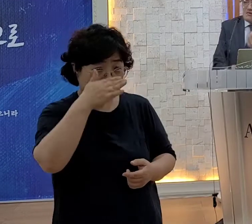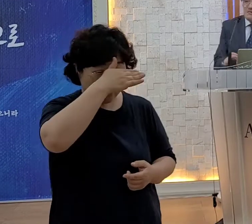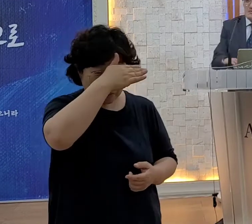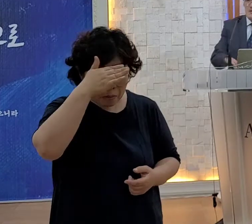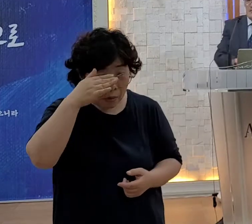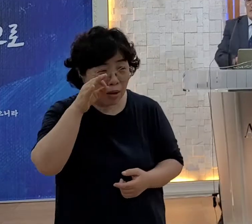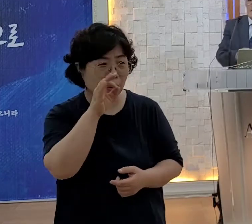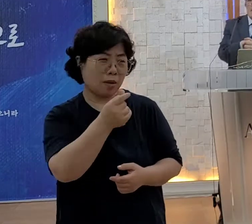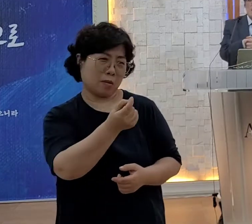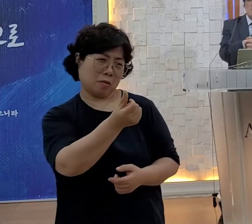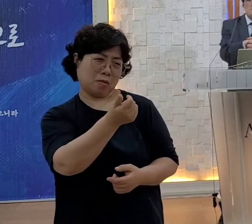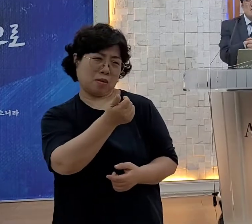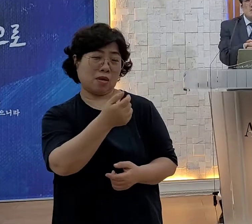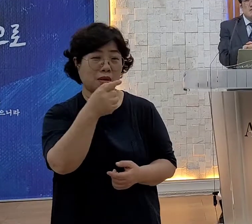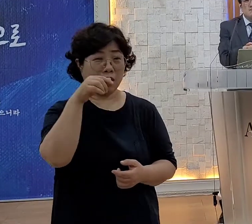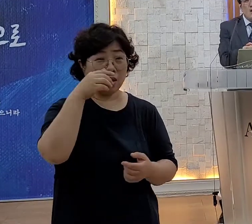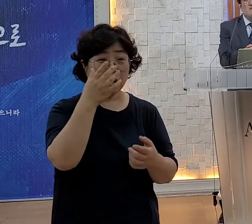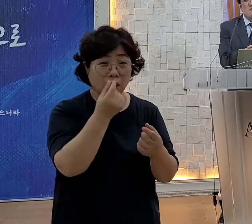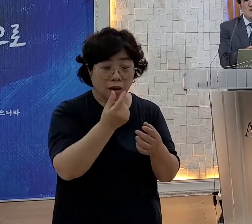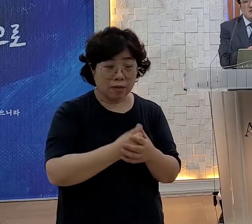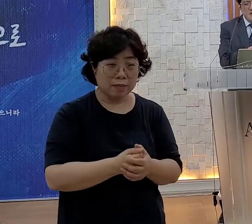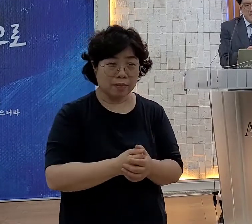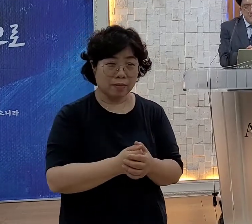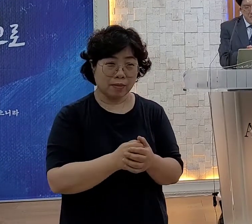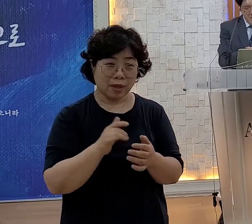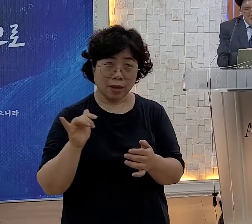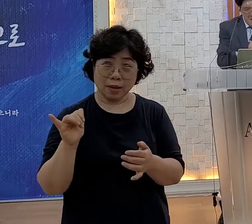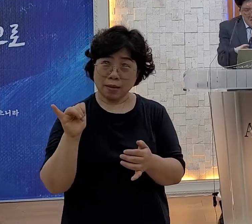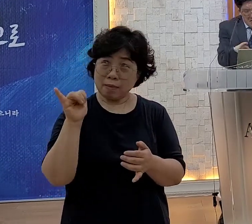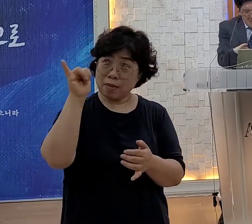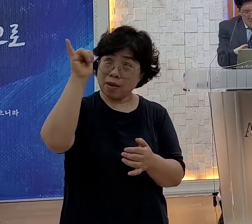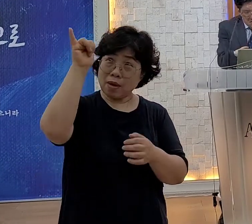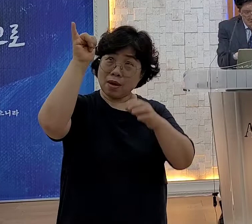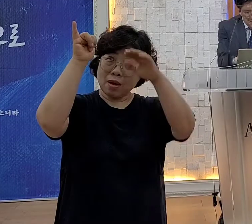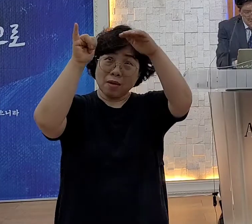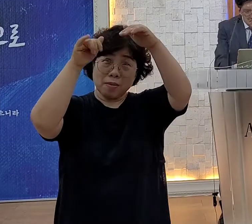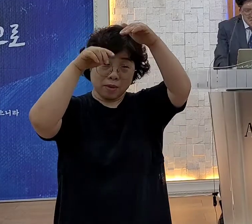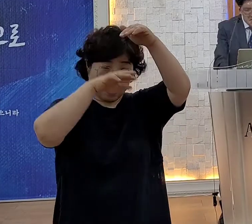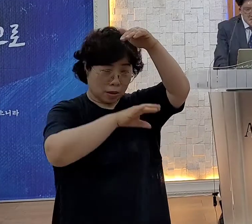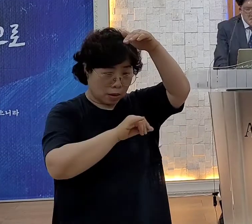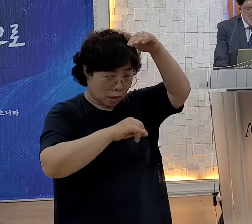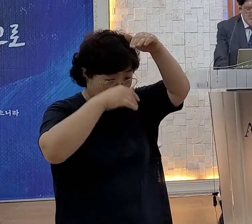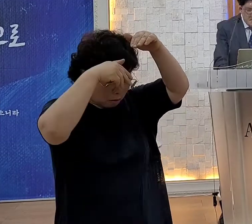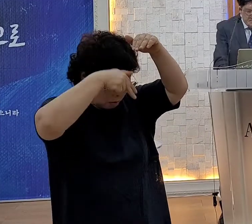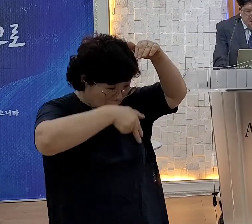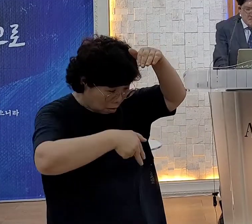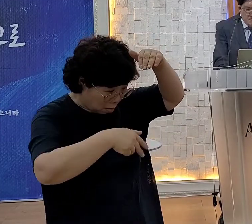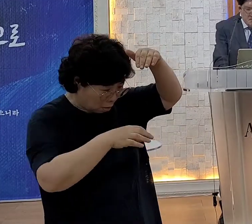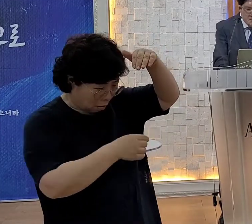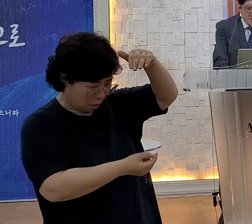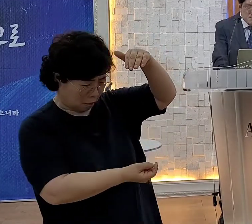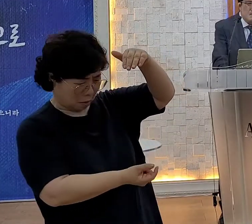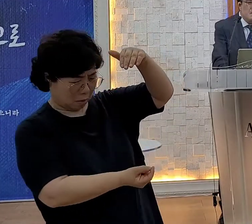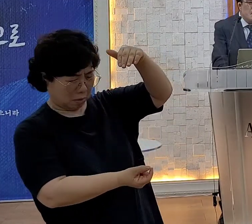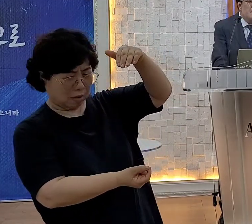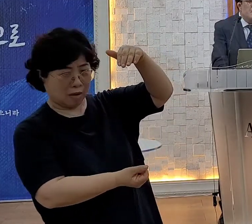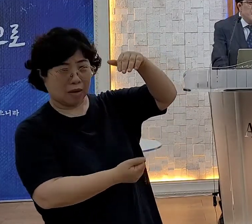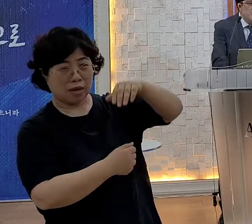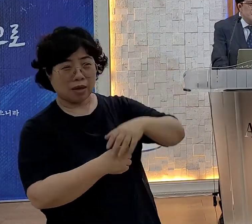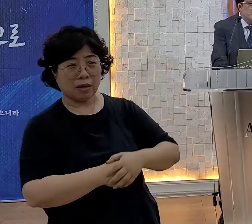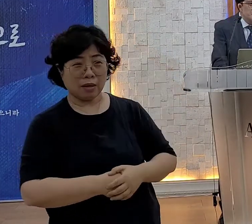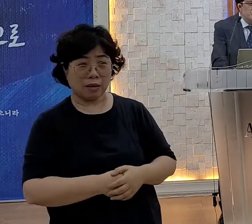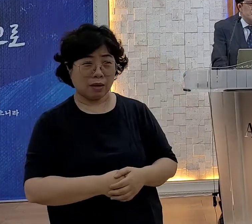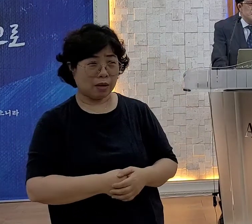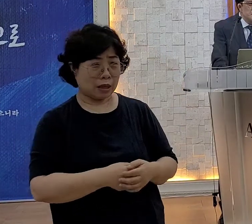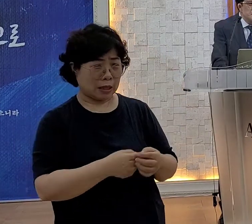그죠? 그러니까 그 수천 킬로 상공에서 아마 236cm를 바라보면 어떻게